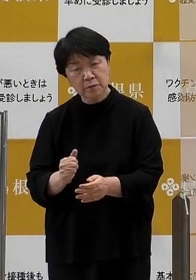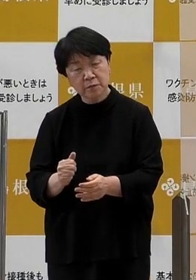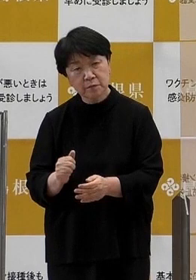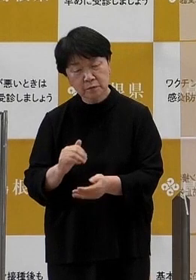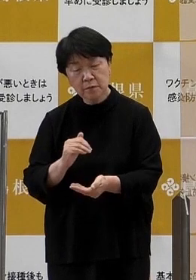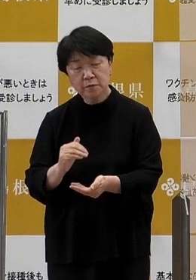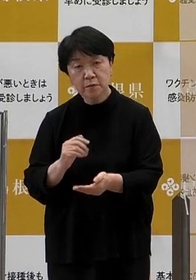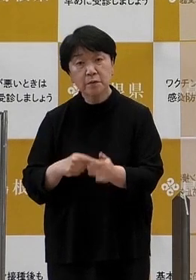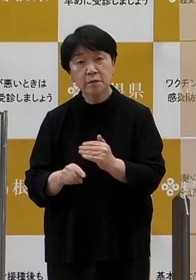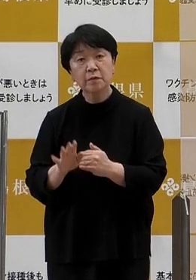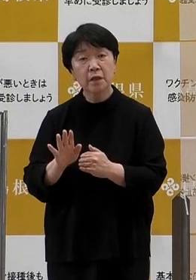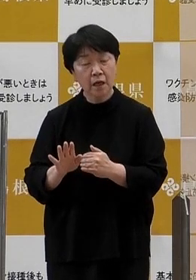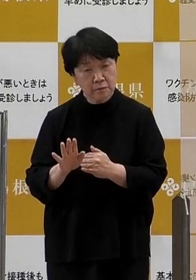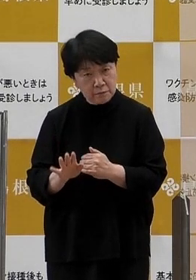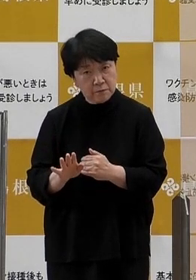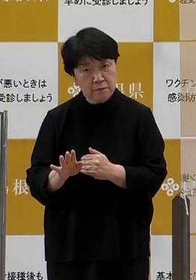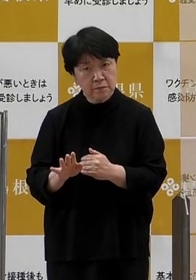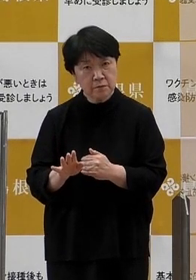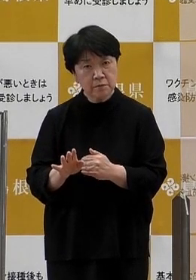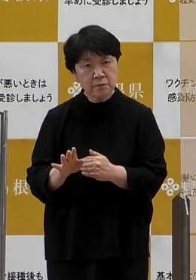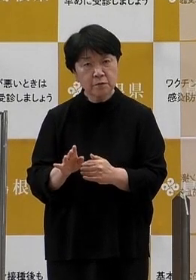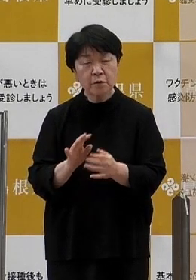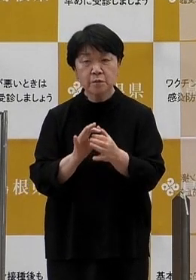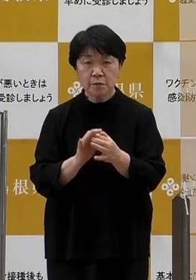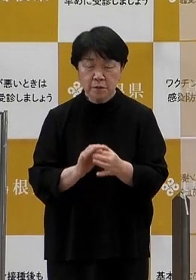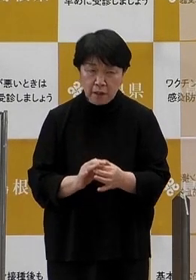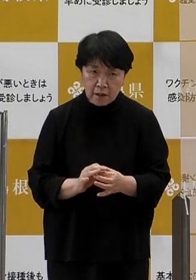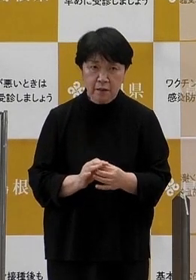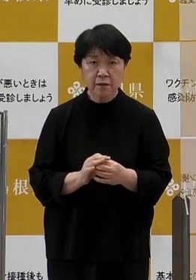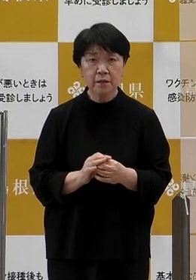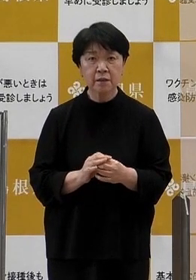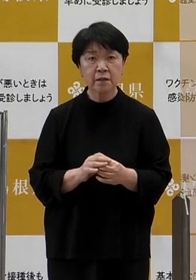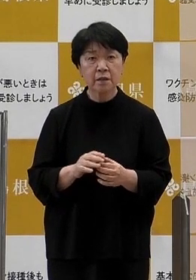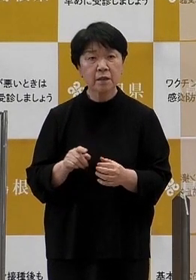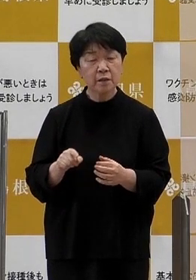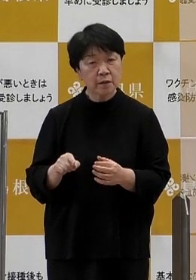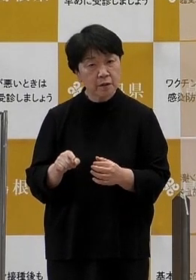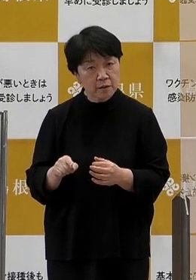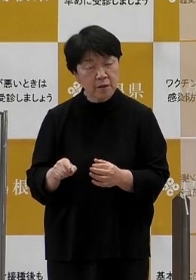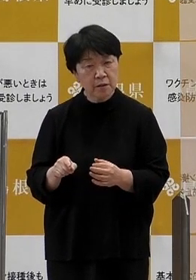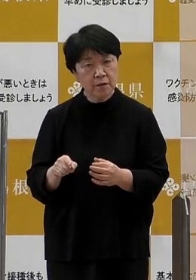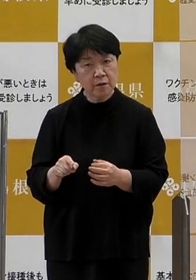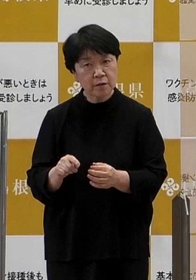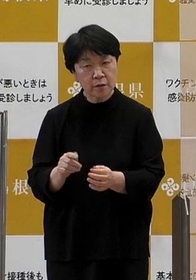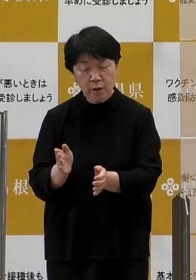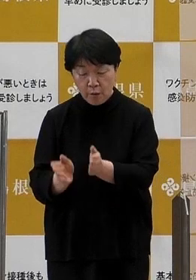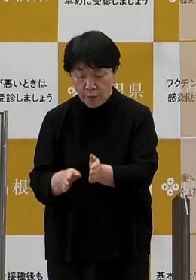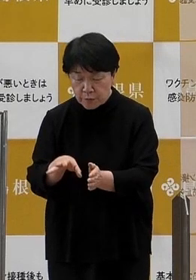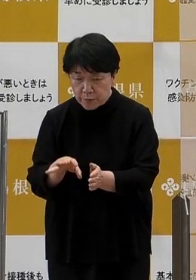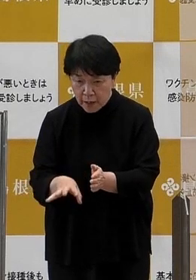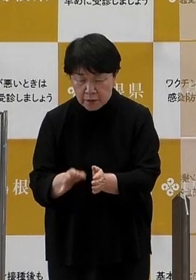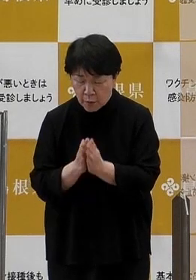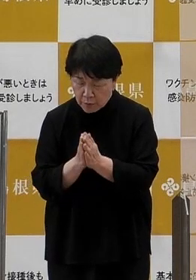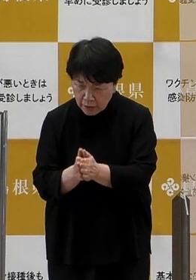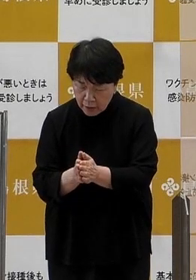ては、正直言っていろんな要請を、しようと思っても限界があ